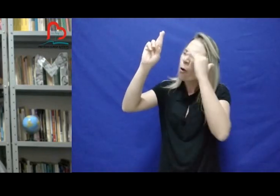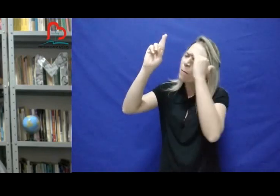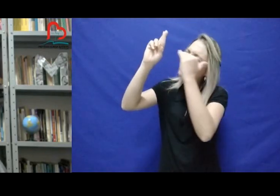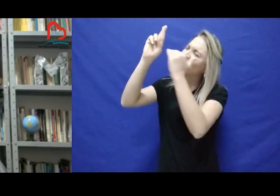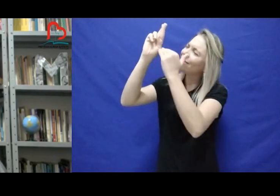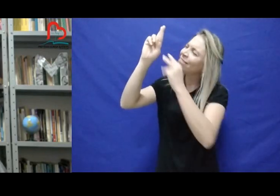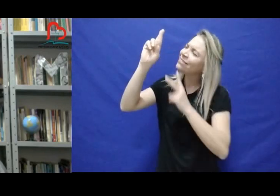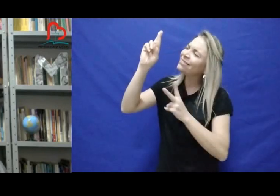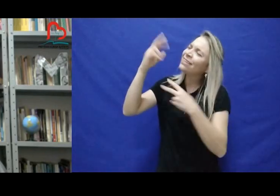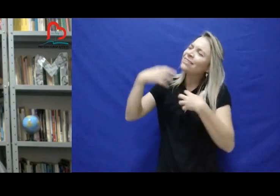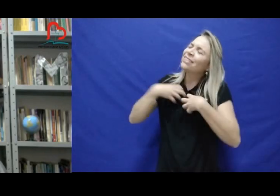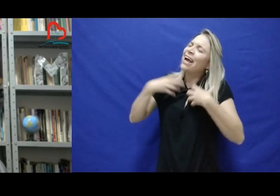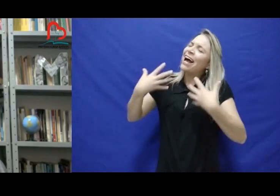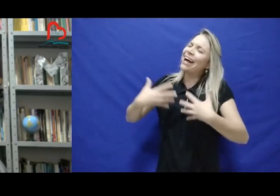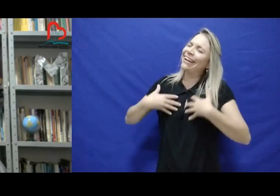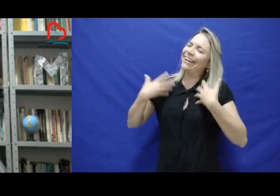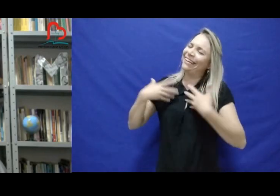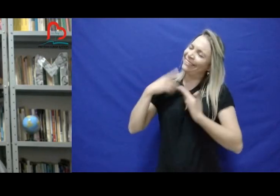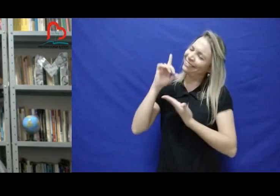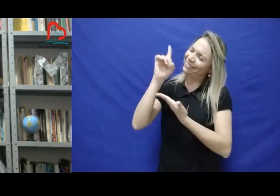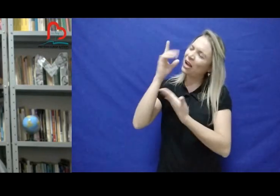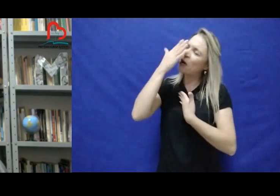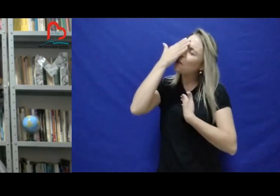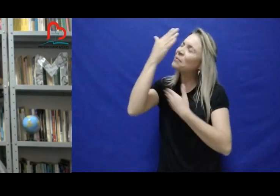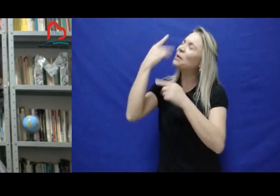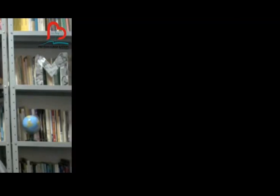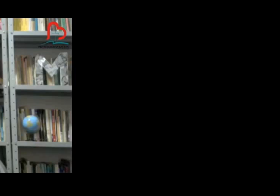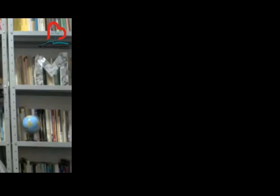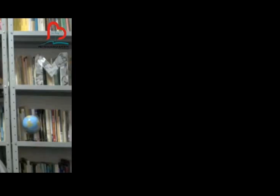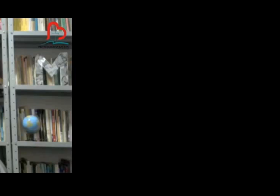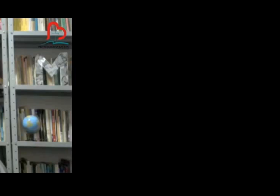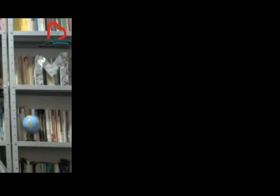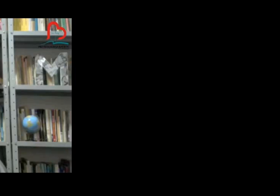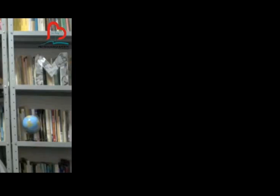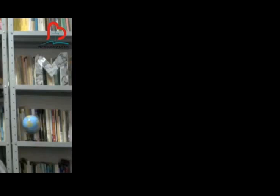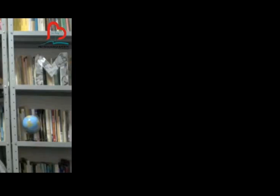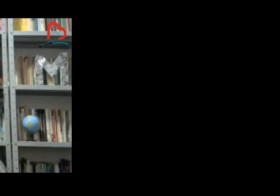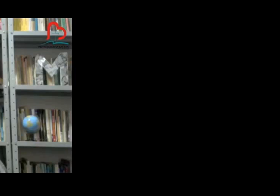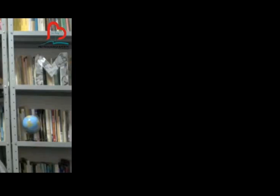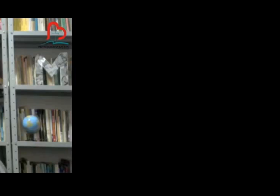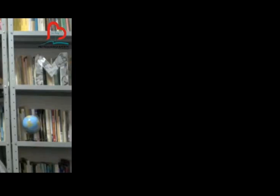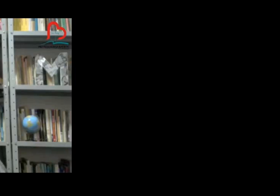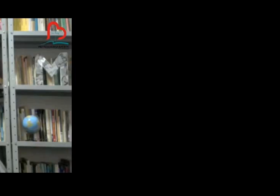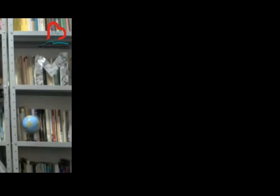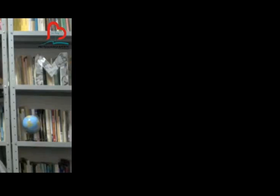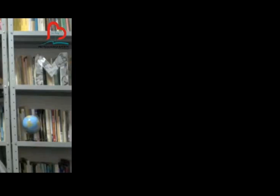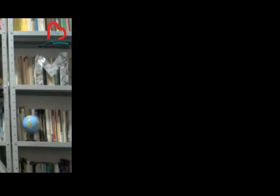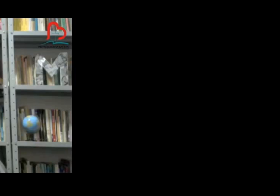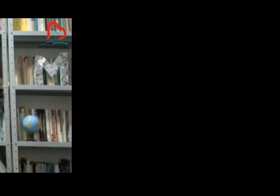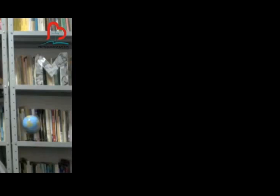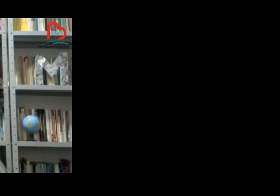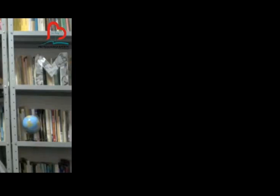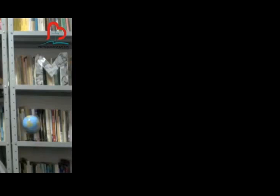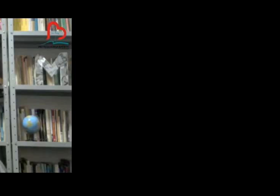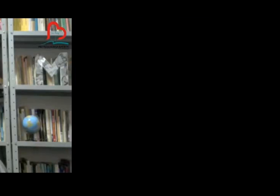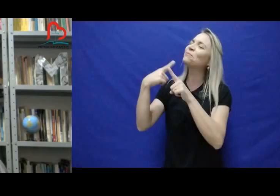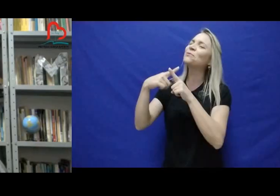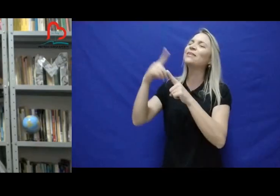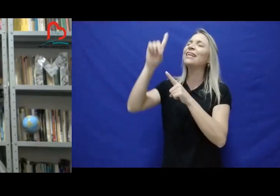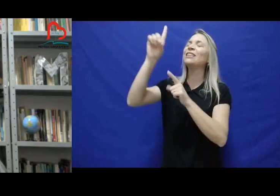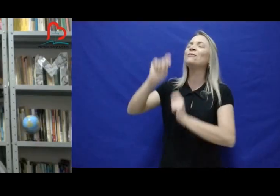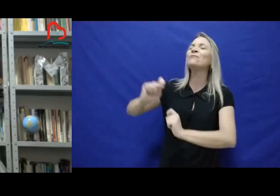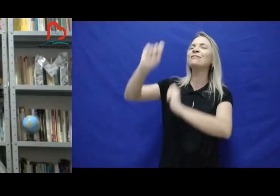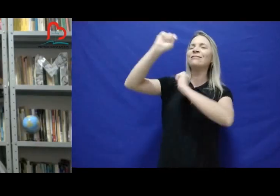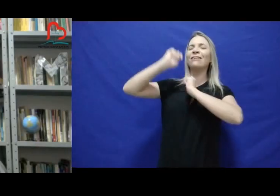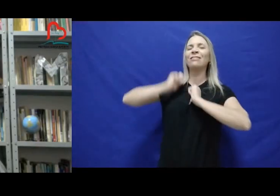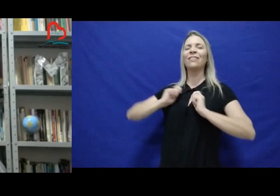Senhor e sirvam ao Senhor com alegria. Muito obrigado, porque em Ti somos mais que vencedores. Em nome